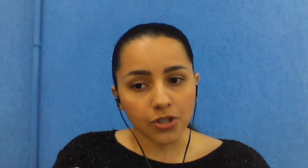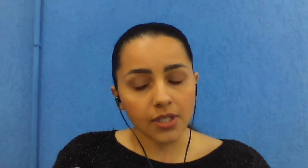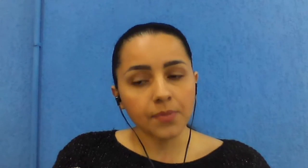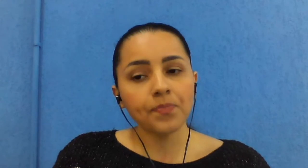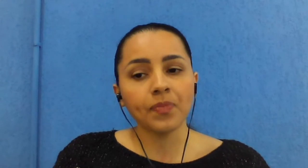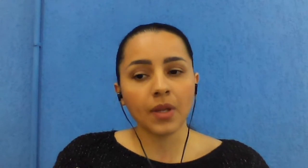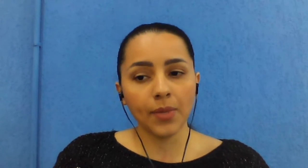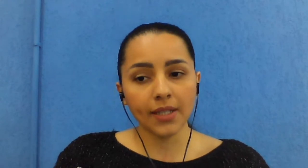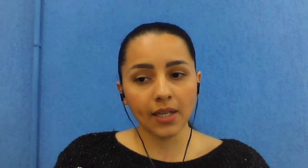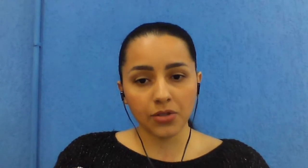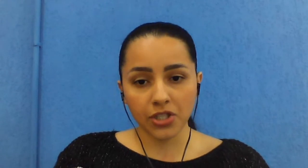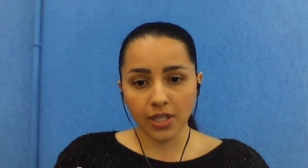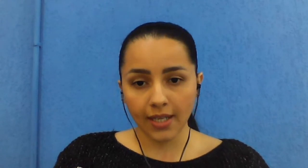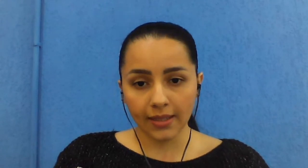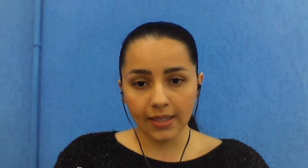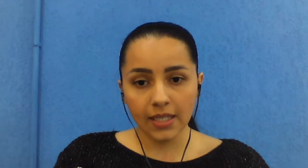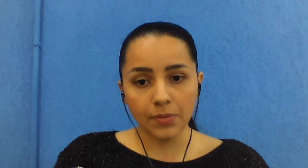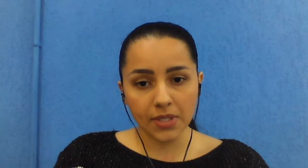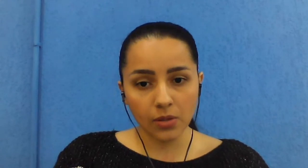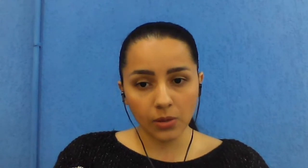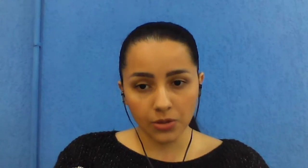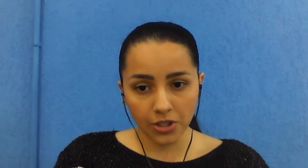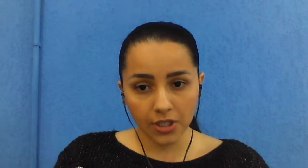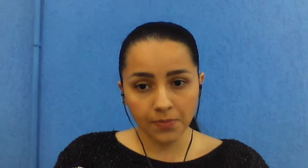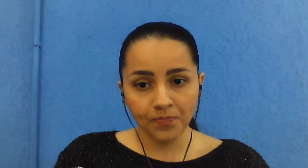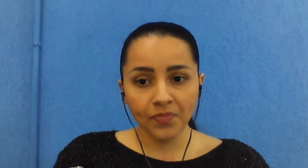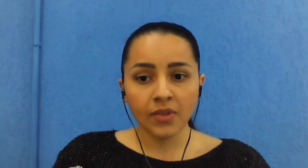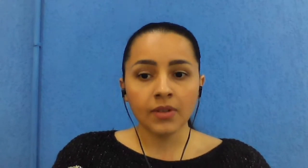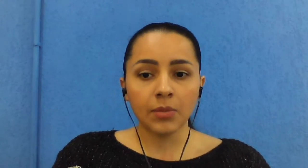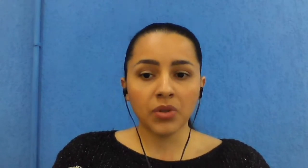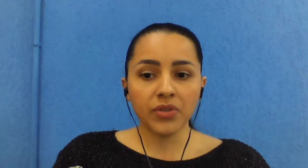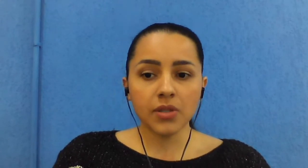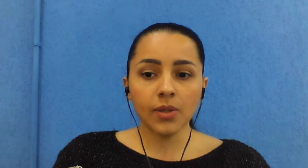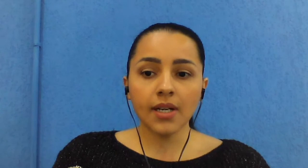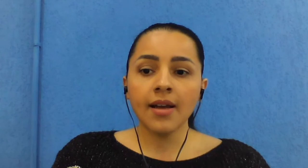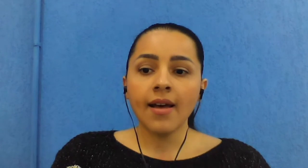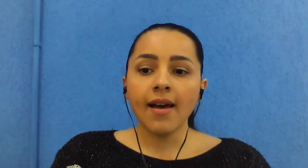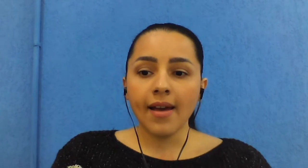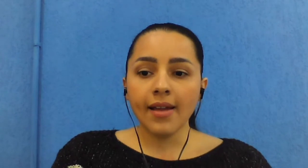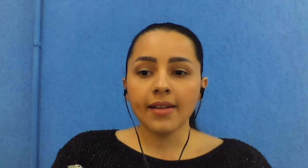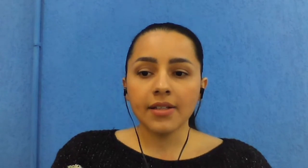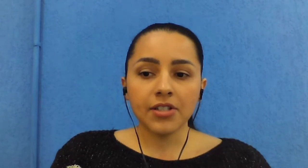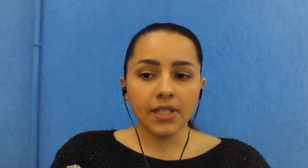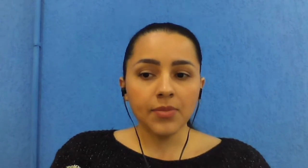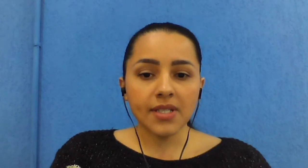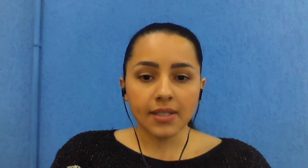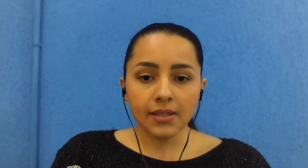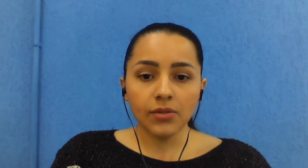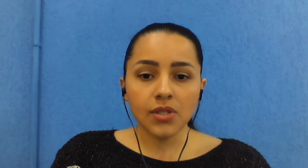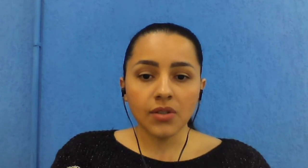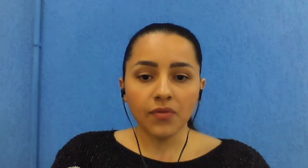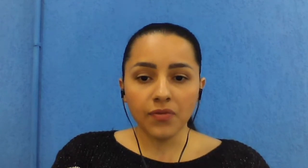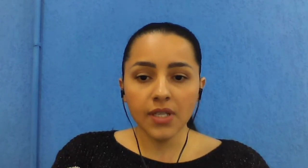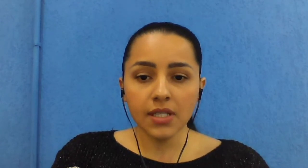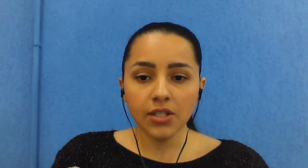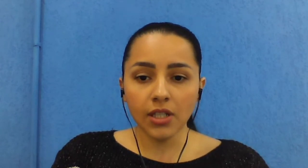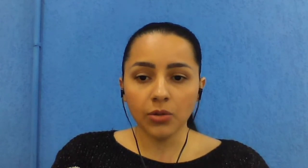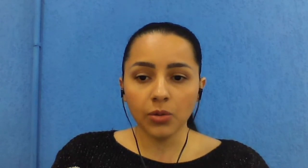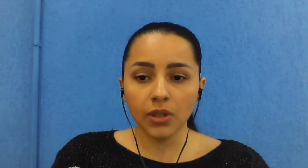e Tecnologia, Pedagogia EAD e Psicologia, da professora Érica de Lima